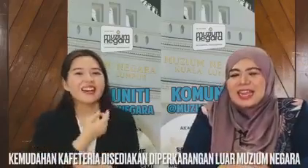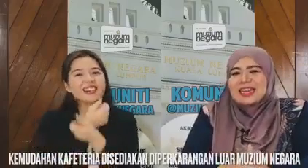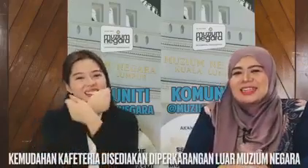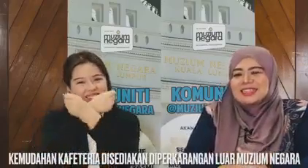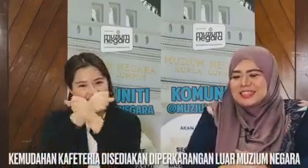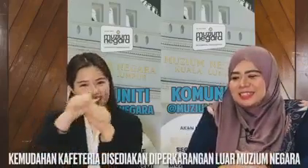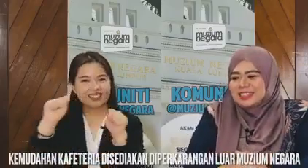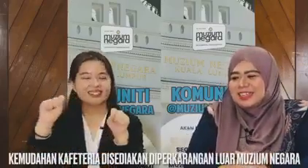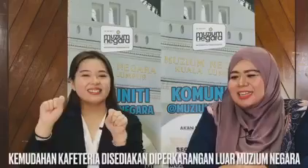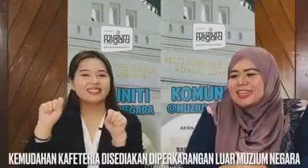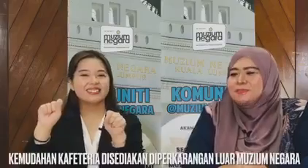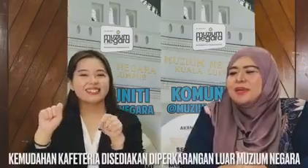disediakan